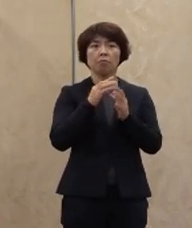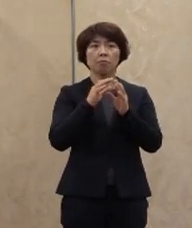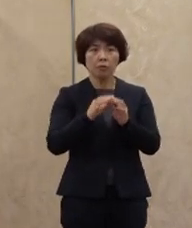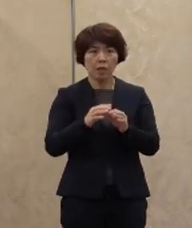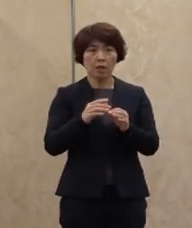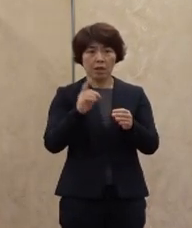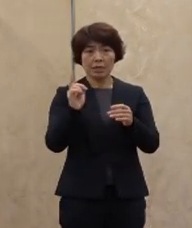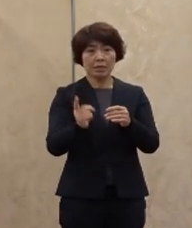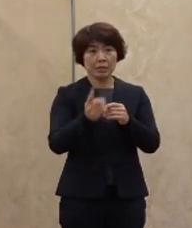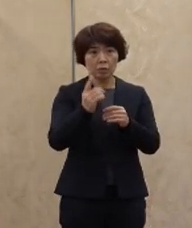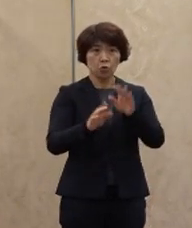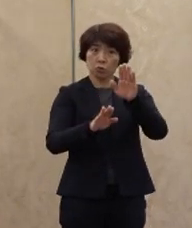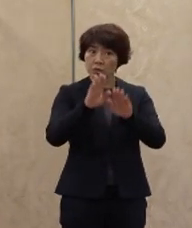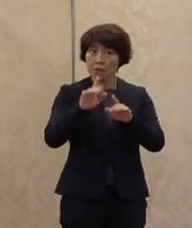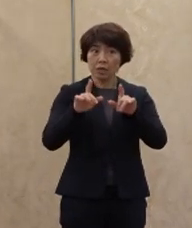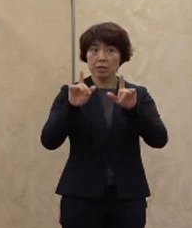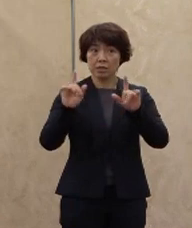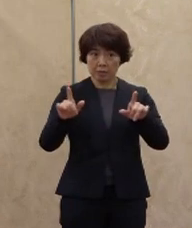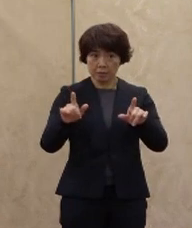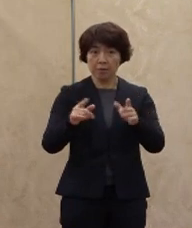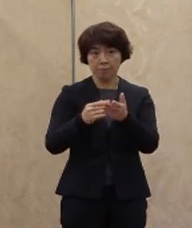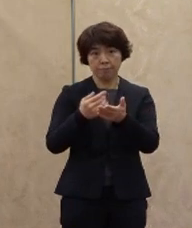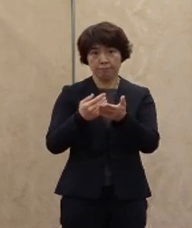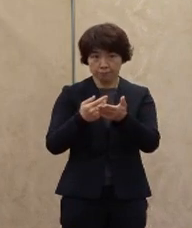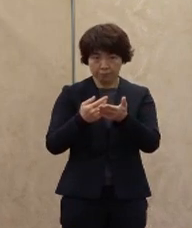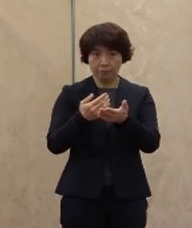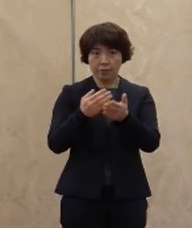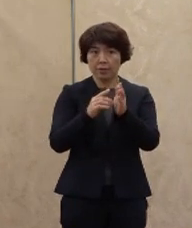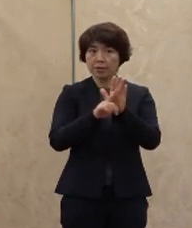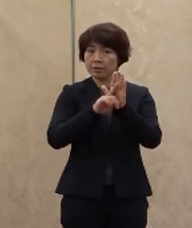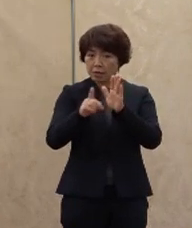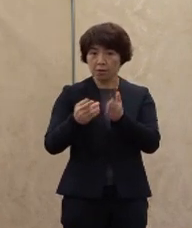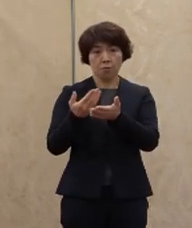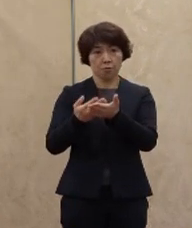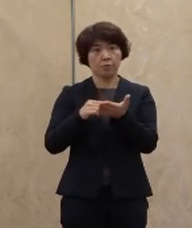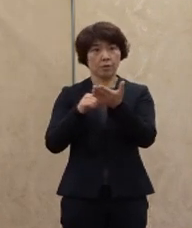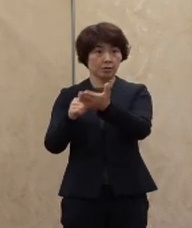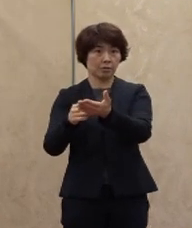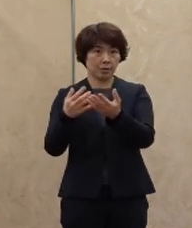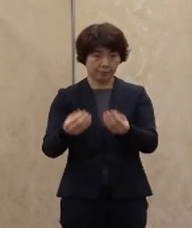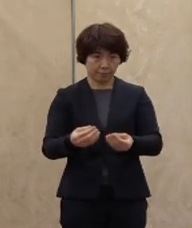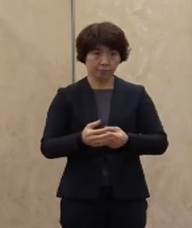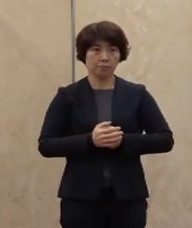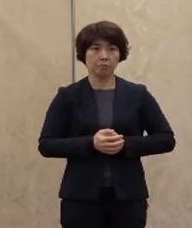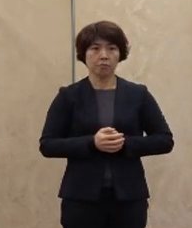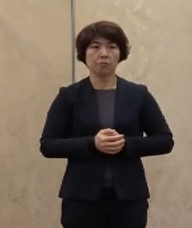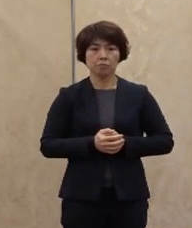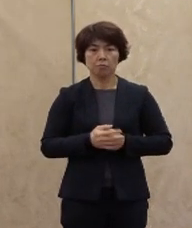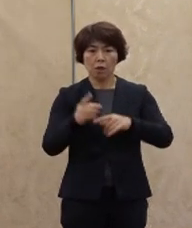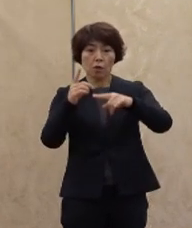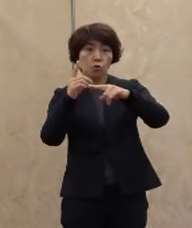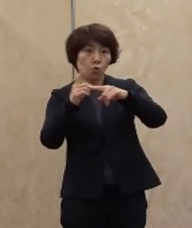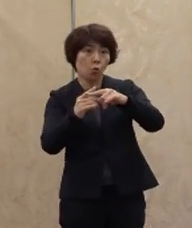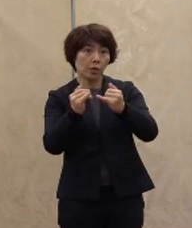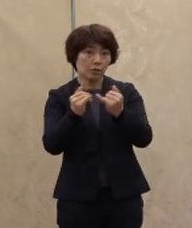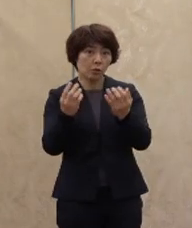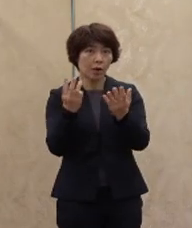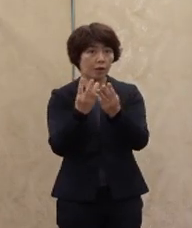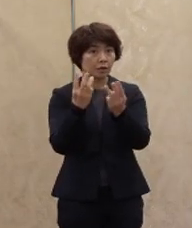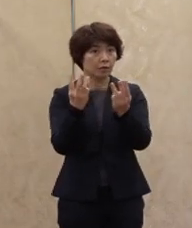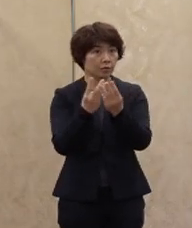急事態宣言の要請をしたということです。決して陽性者 その数だけで決めたというわけではないです